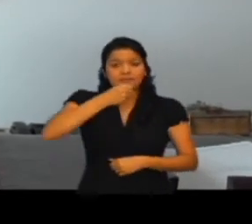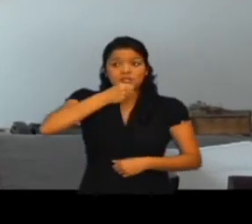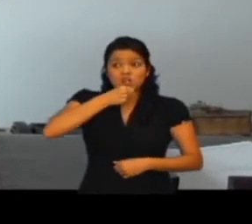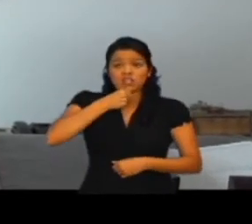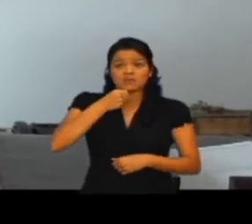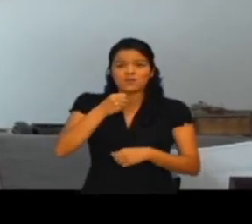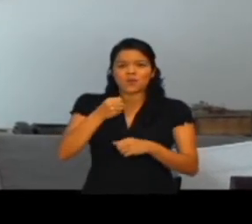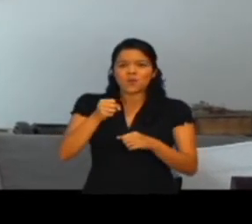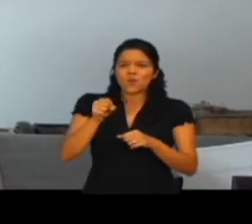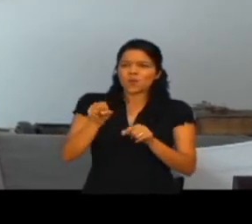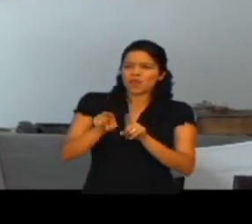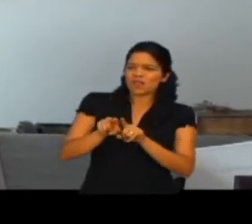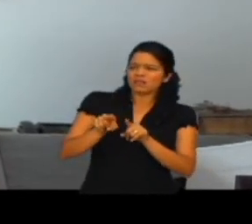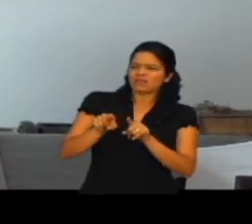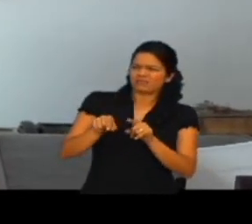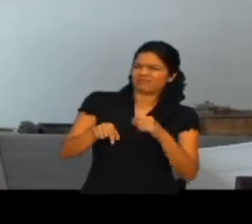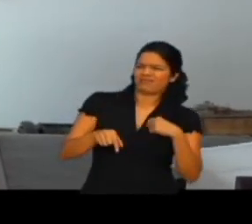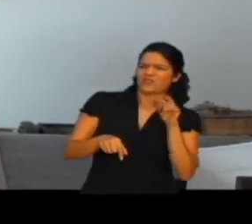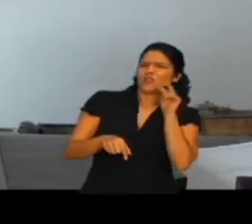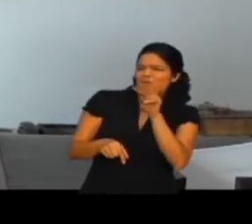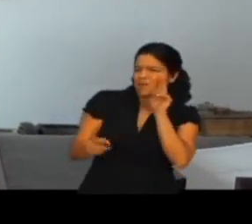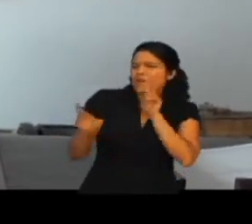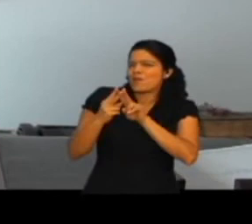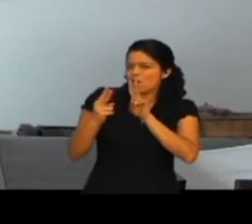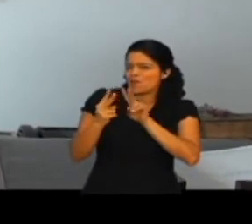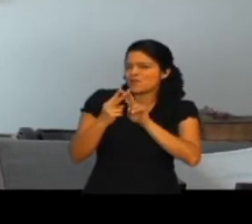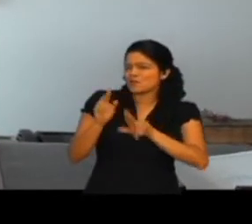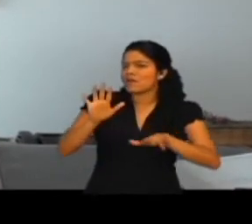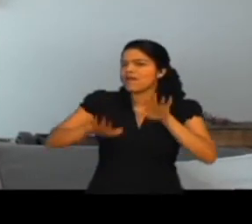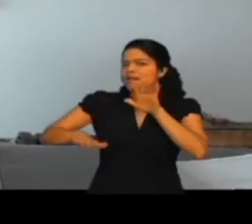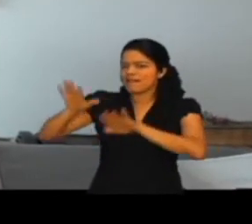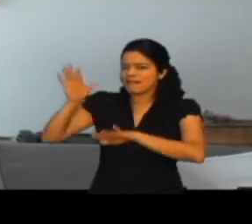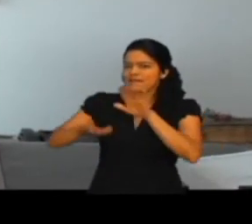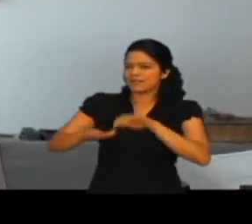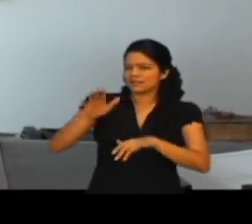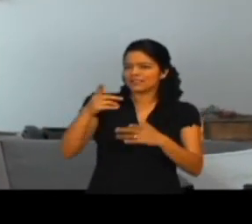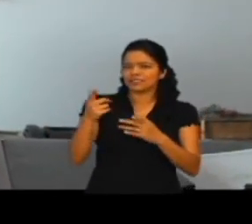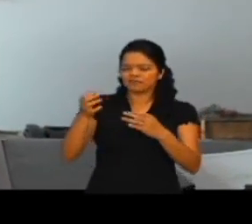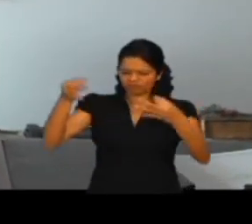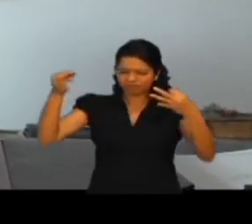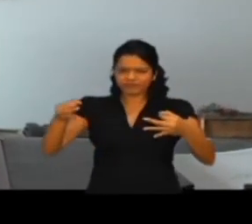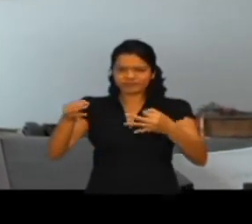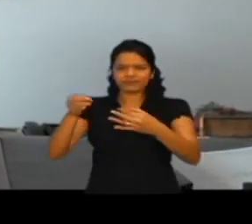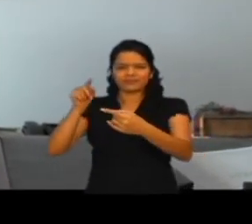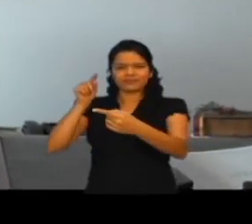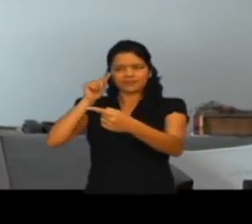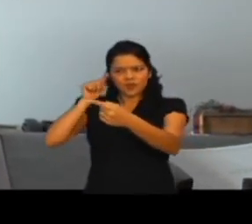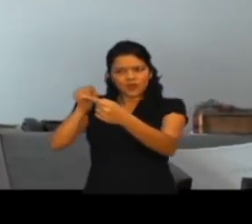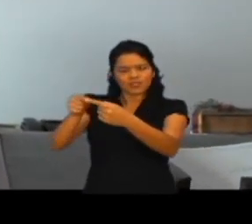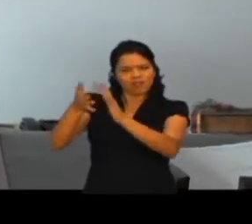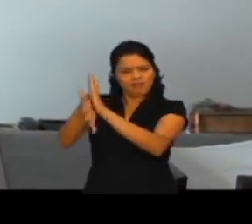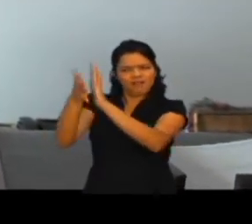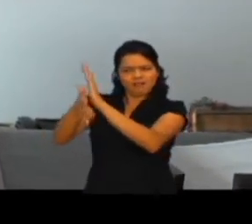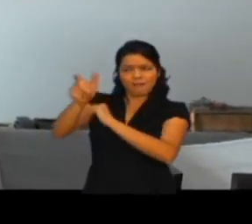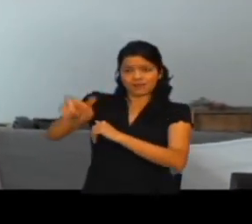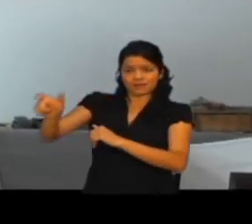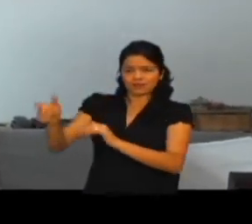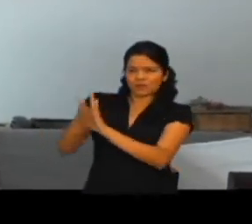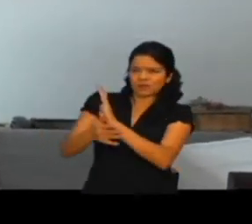que como el periodismo no tragar entero, muchas veces también pasan los límites de la objetividad de mucha crítica, y